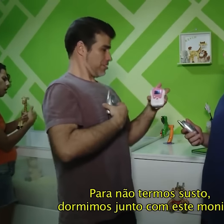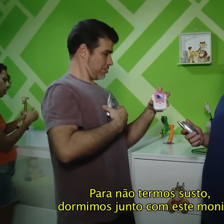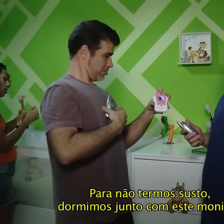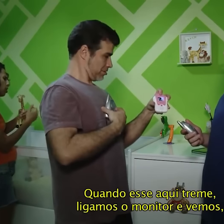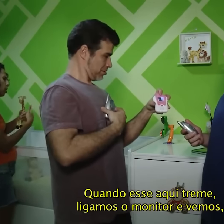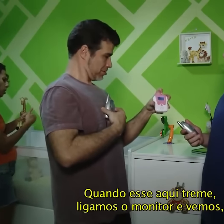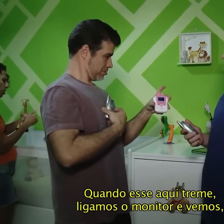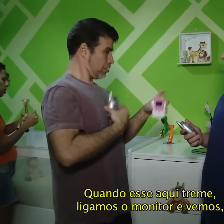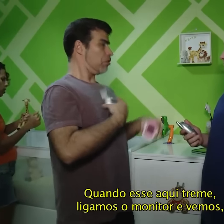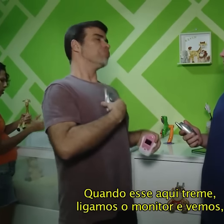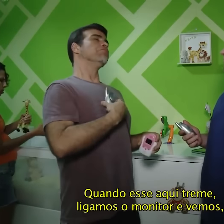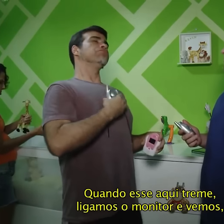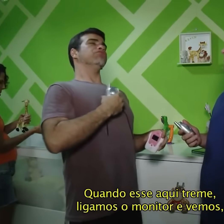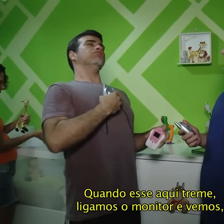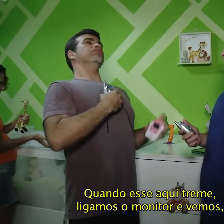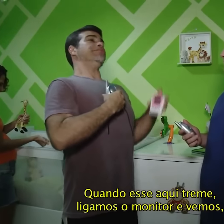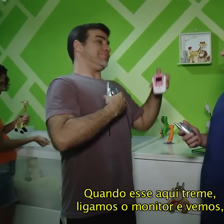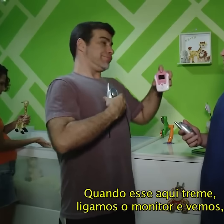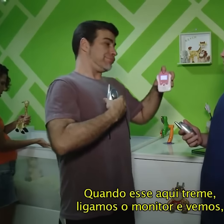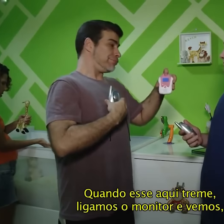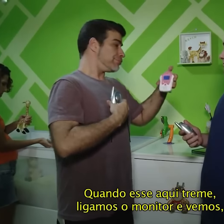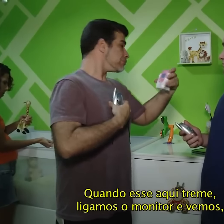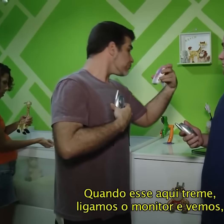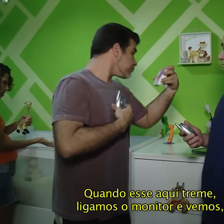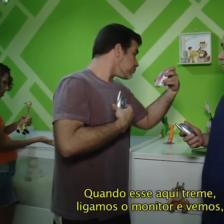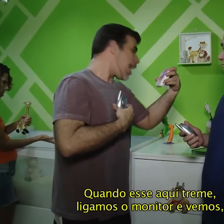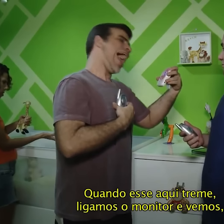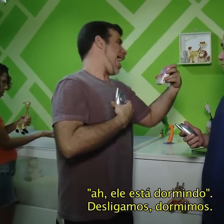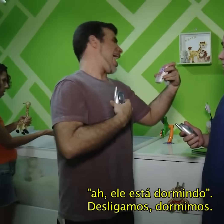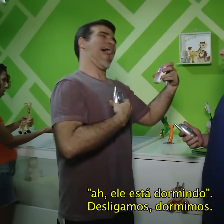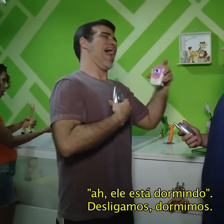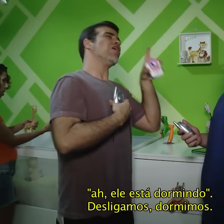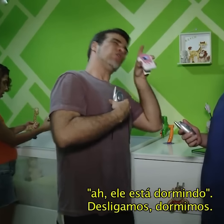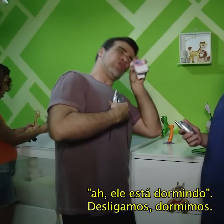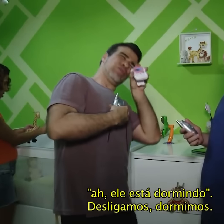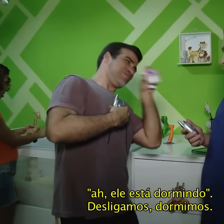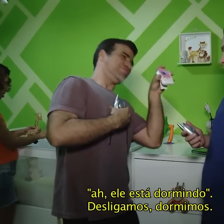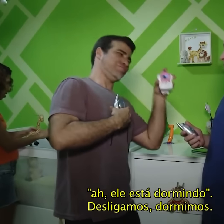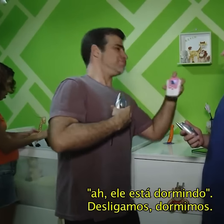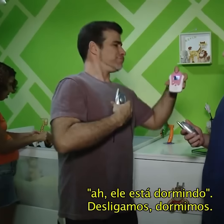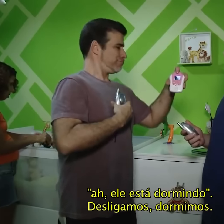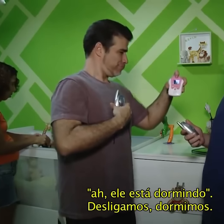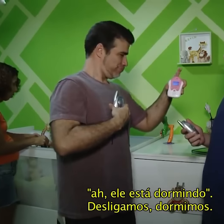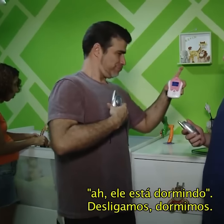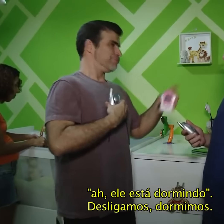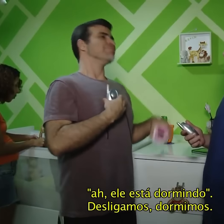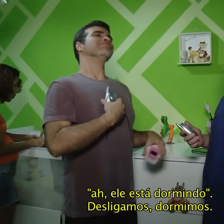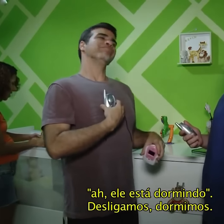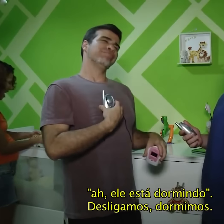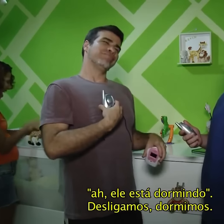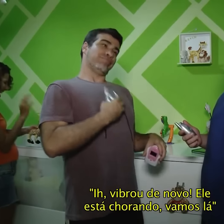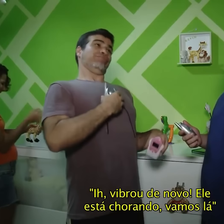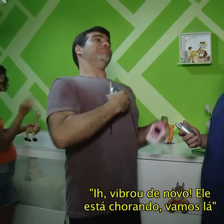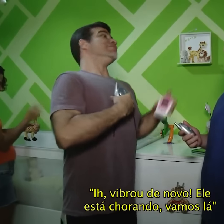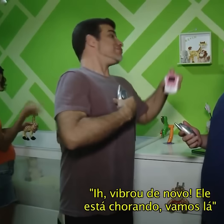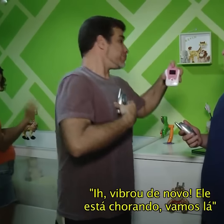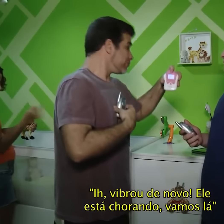monitor. Quando esse aqui treme, ligamos o monitor e vemos. Ah, ele está dormindo. Desligamos, dormimos. Ih, vibrou de